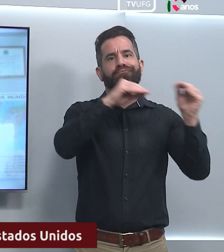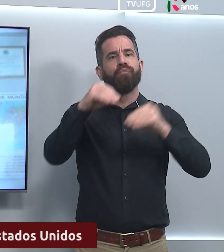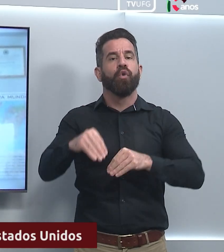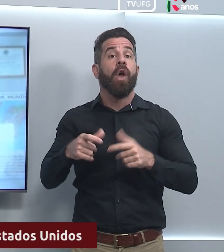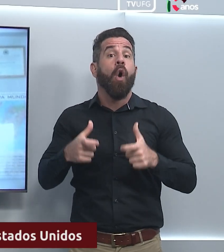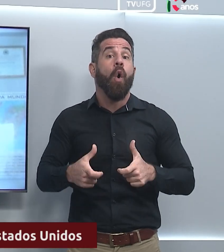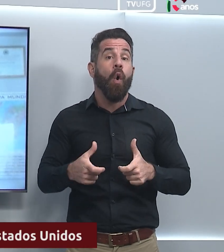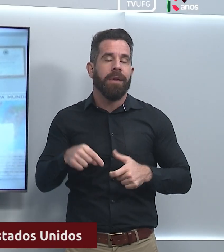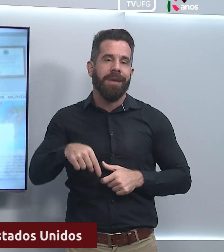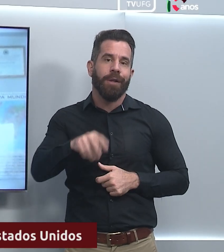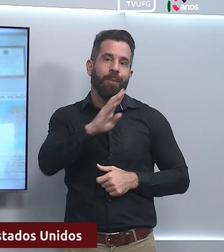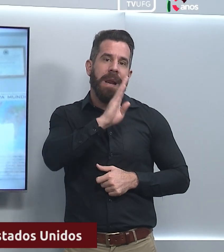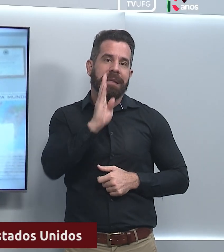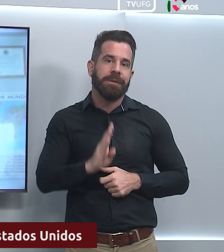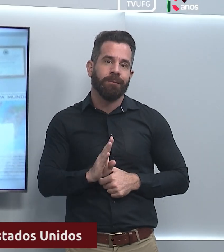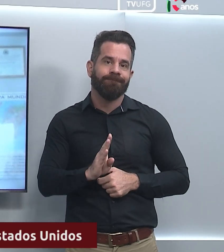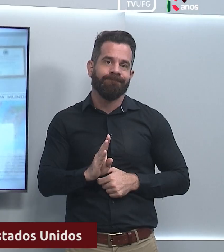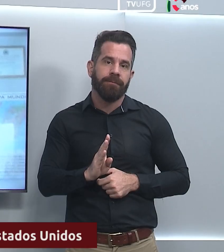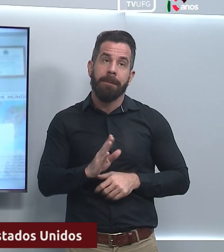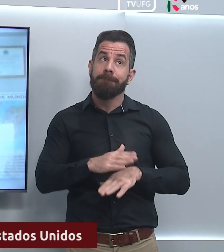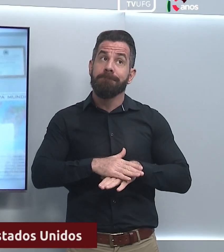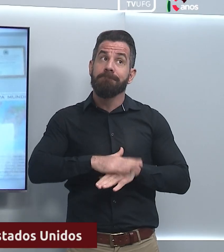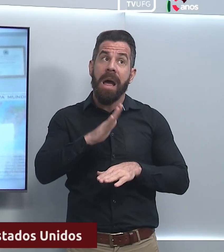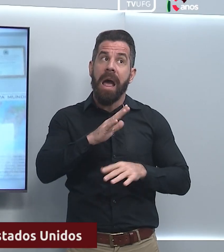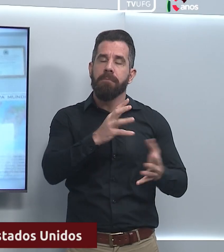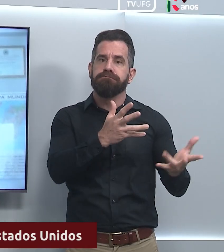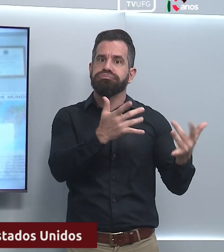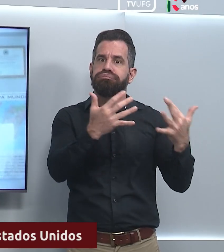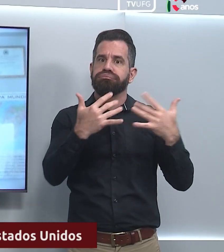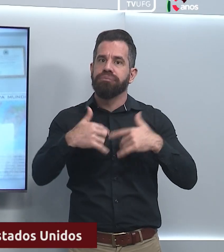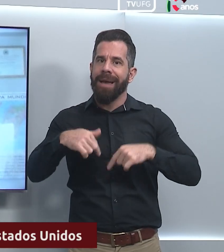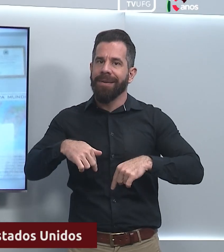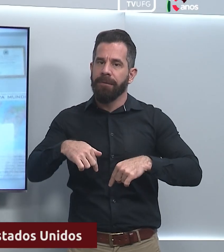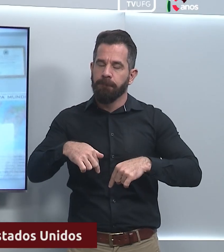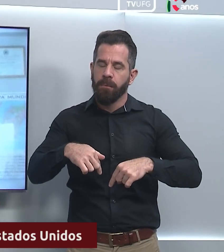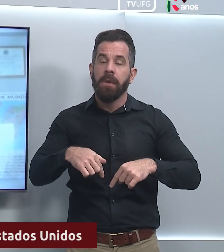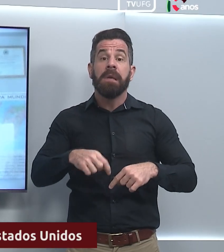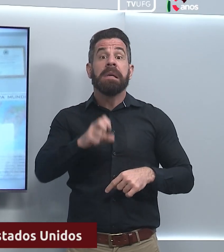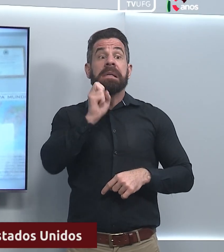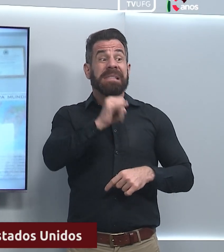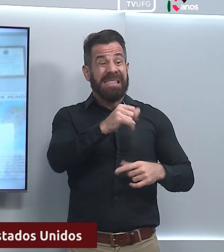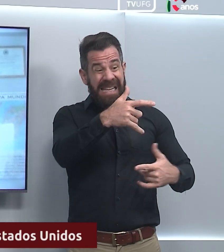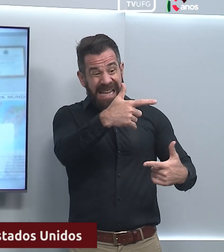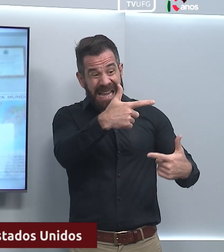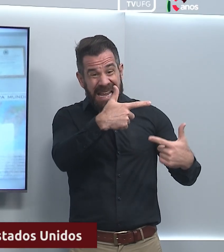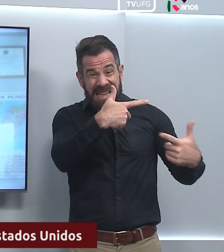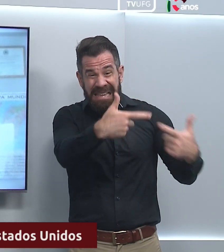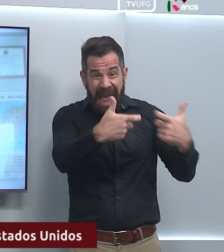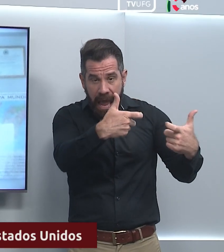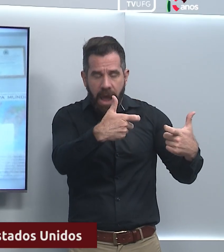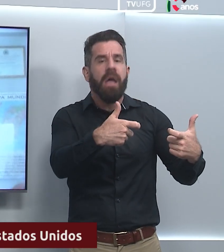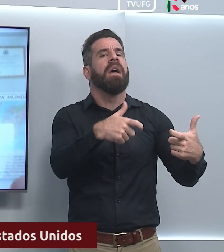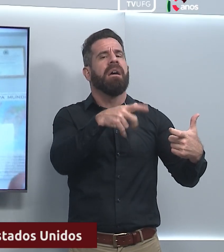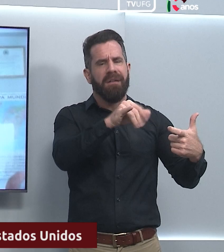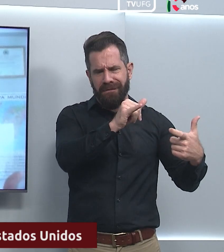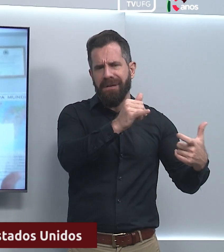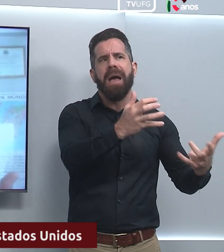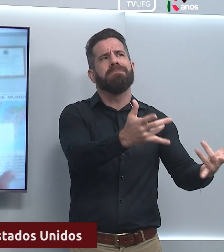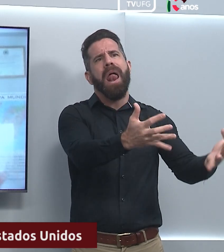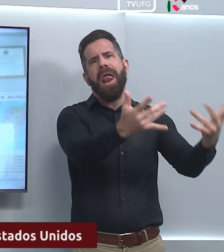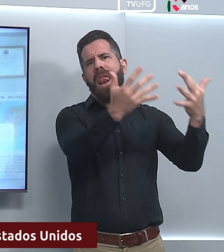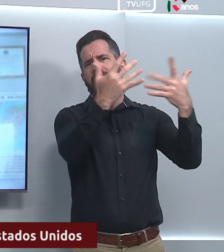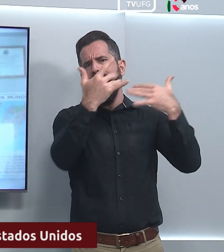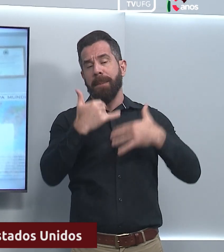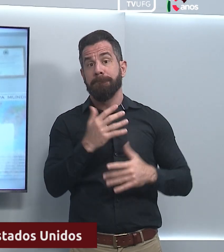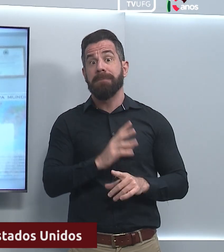eventual guerra, o Brasil seria afetado frontalmente, né? E o governo Lula, apesar de ter